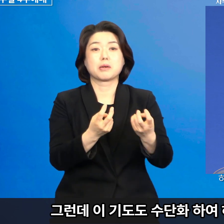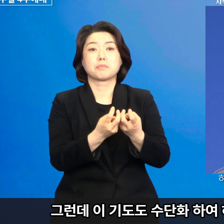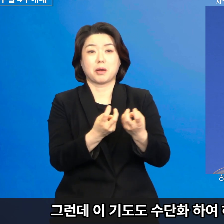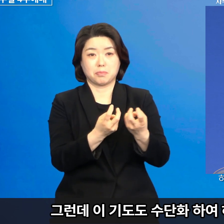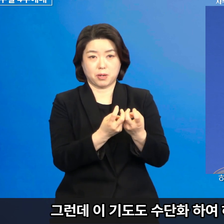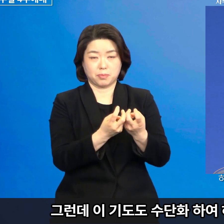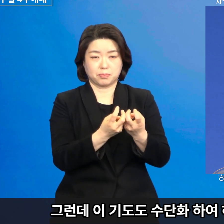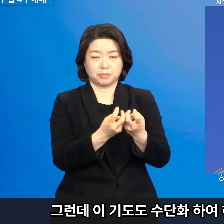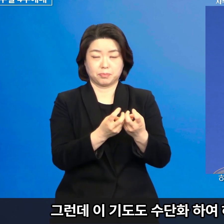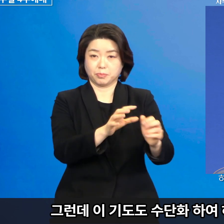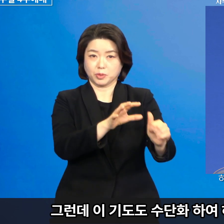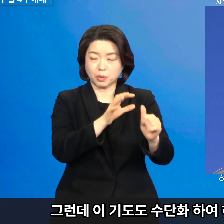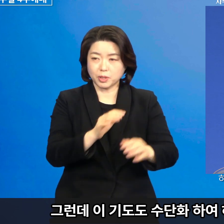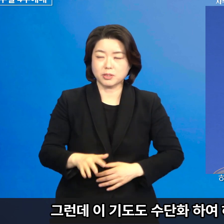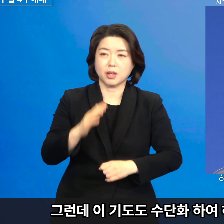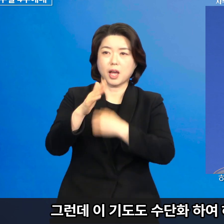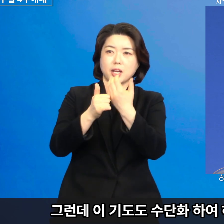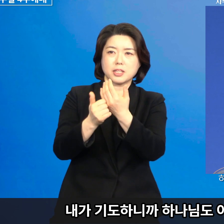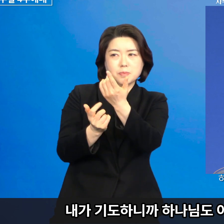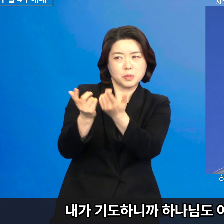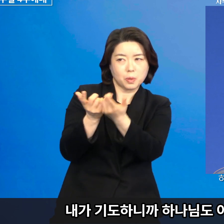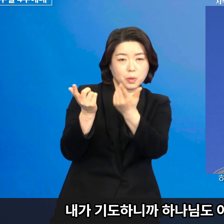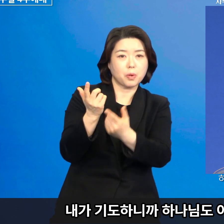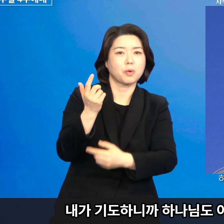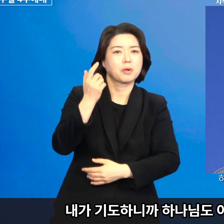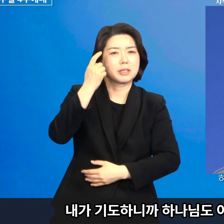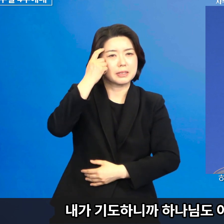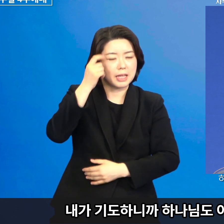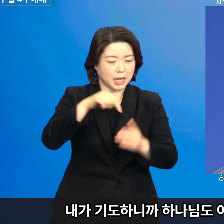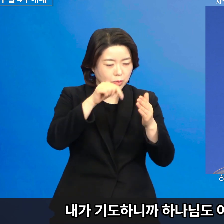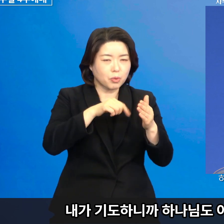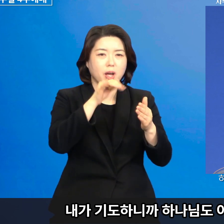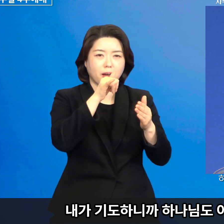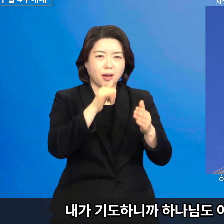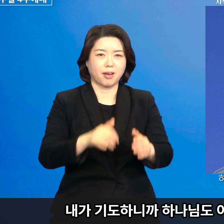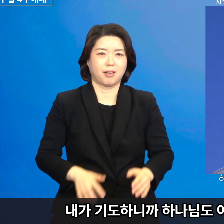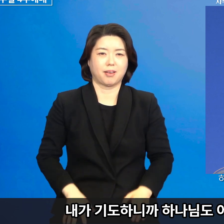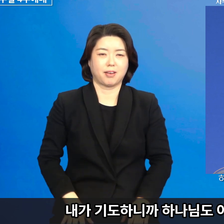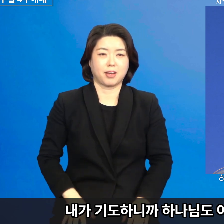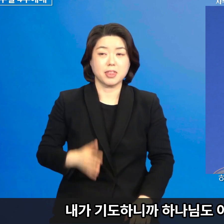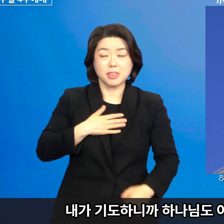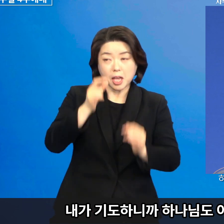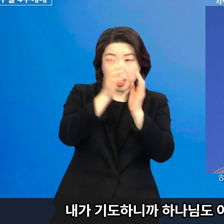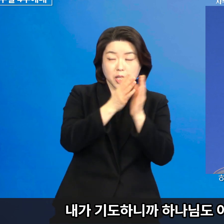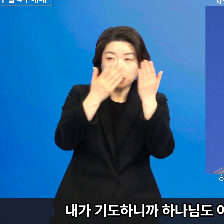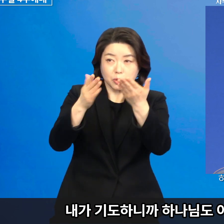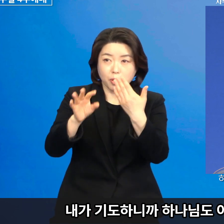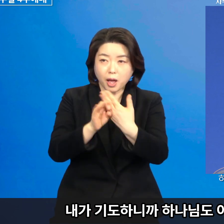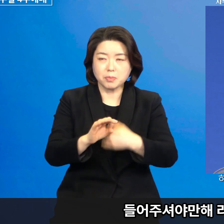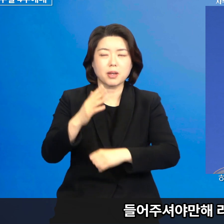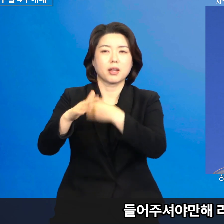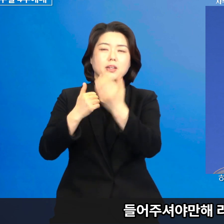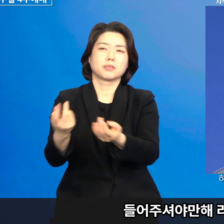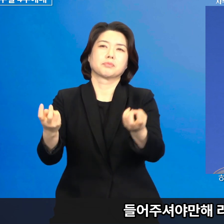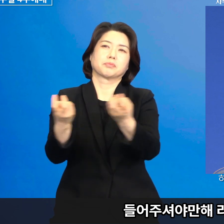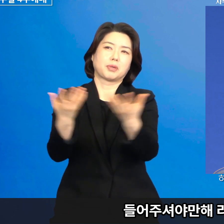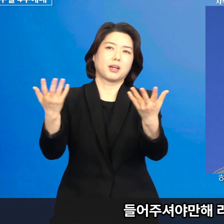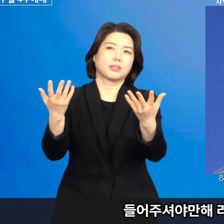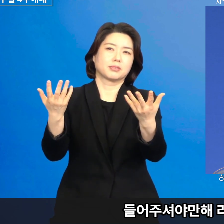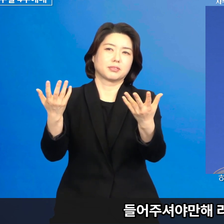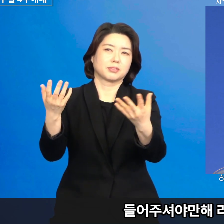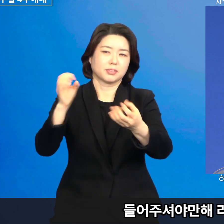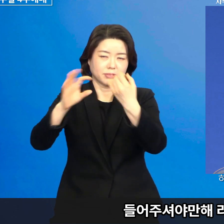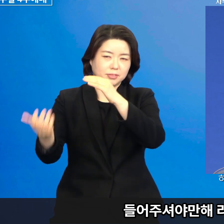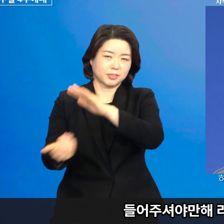하나님을 통제할 수도 있어요. 내가 기도하니까 하나님도 어쩔 수 없이 들어주실 거야, 들어주셔야만